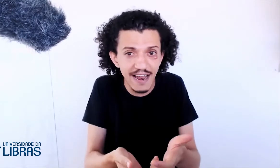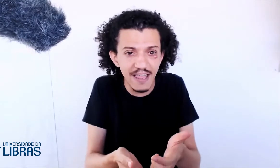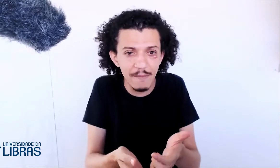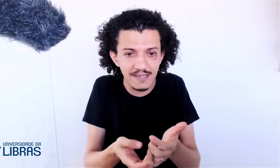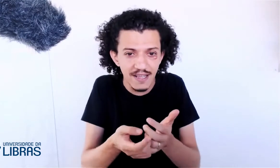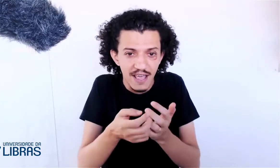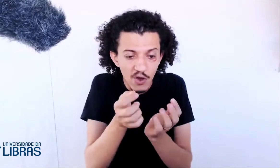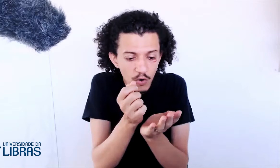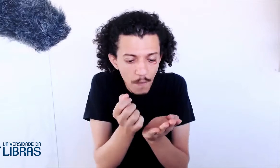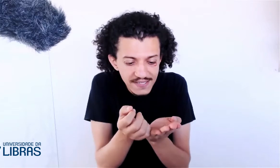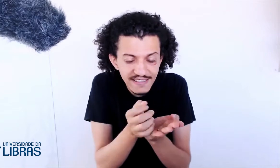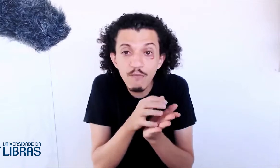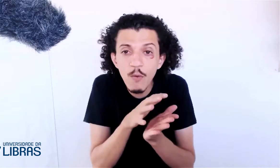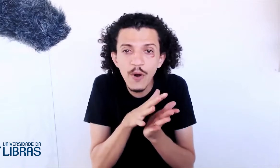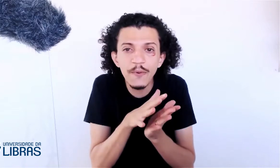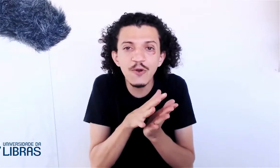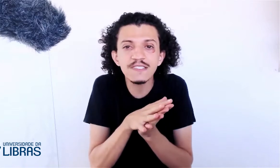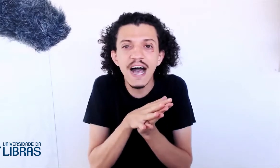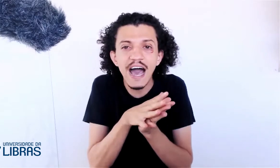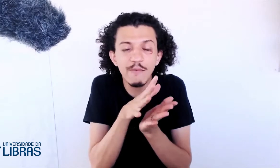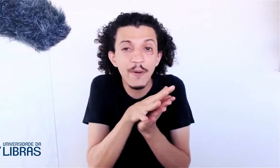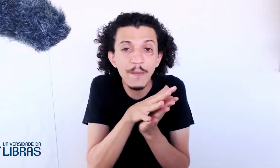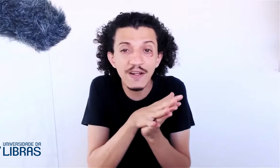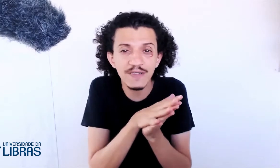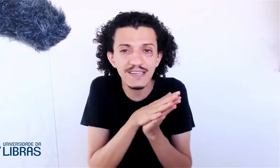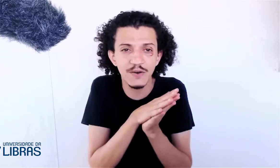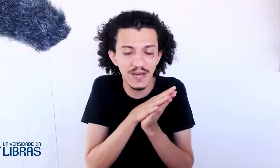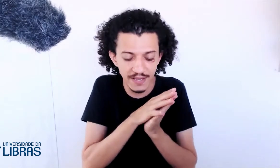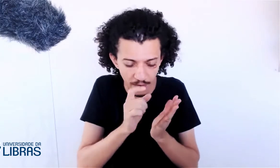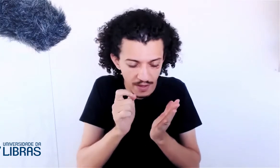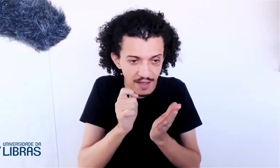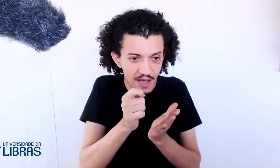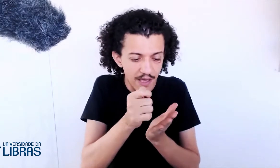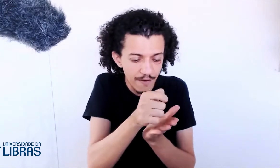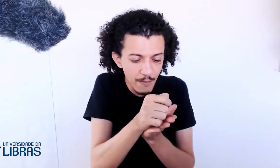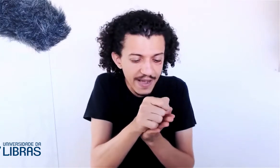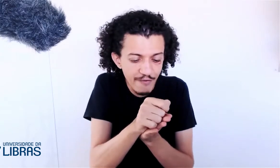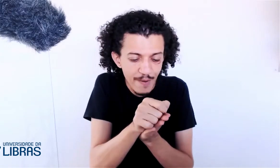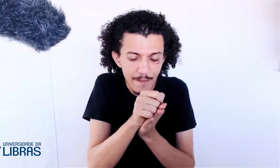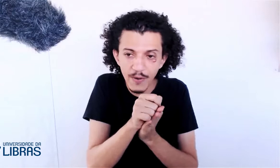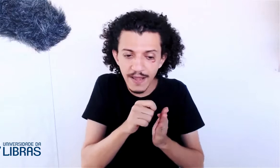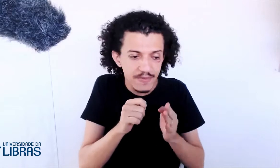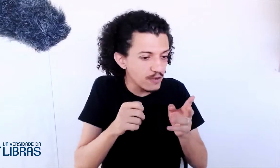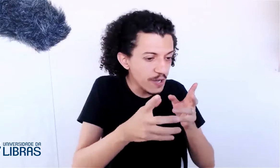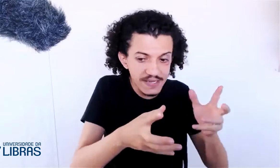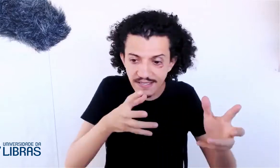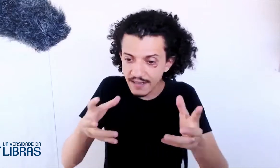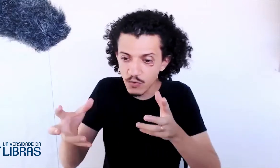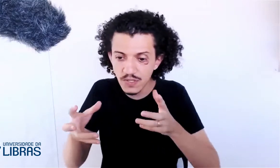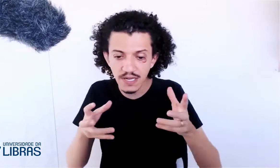a Libras, eu comecei a ter o meu próprio glossário, minha própria anotação ali. Então, eu pegava o papel ali, eu tinha pesquisado alguns